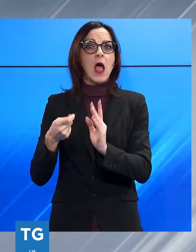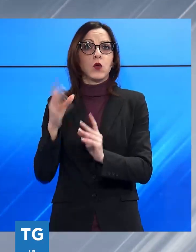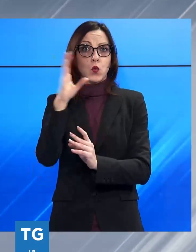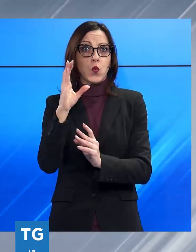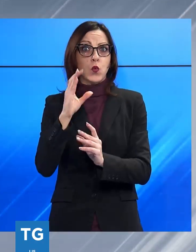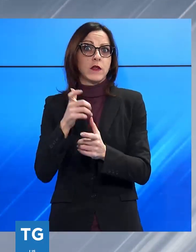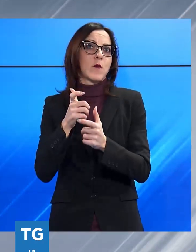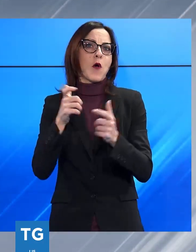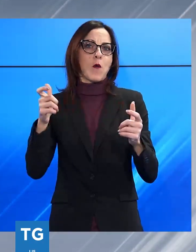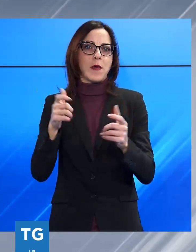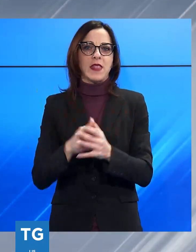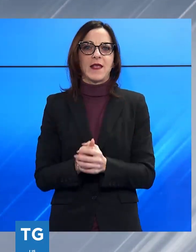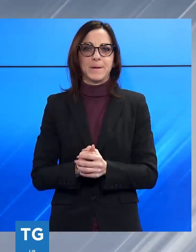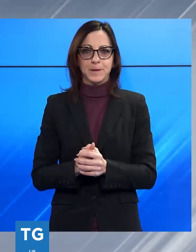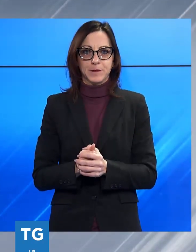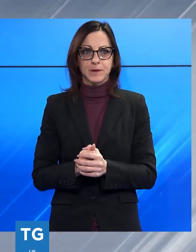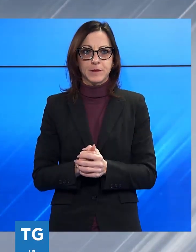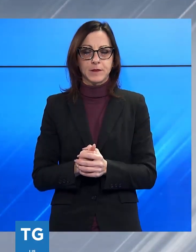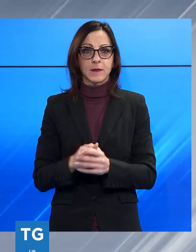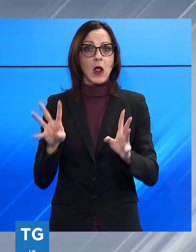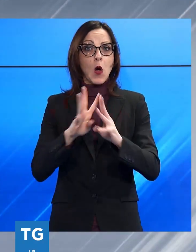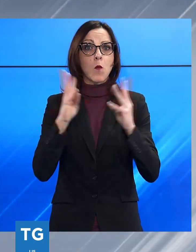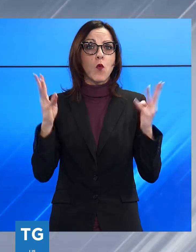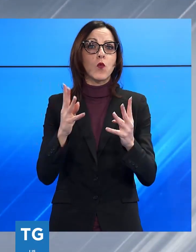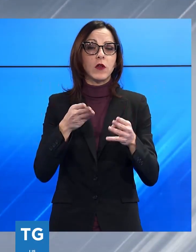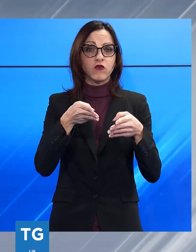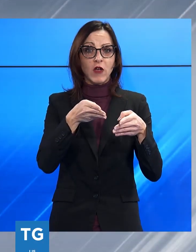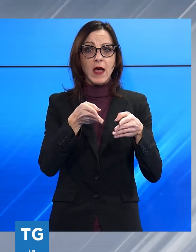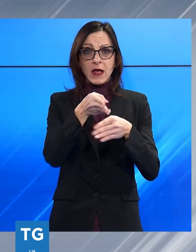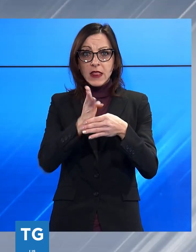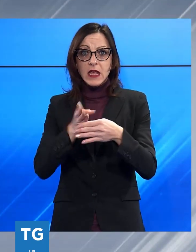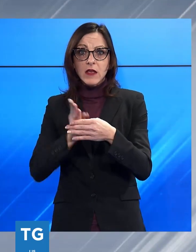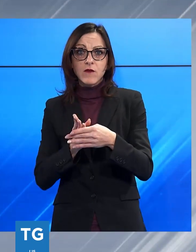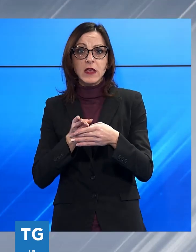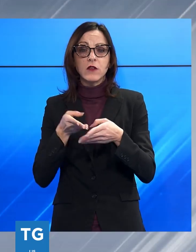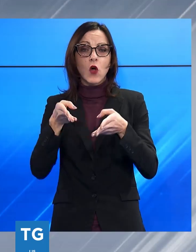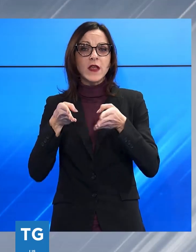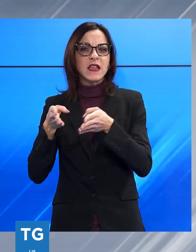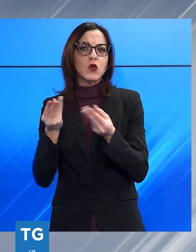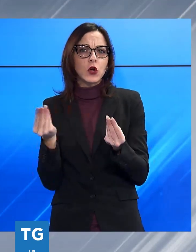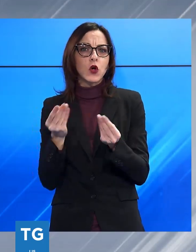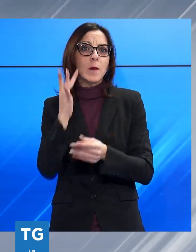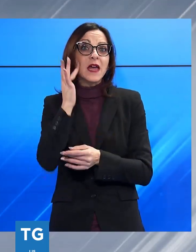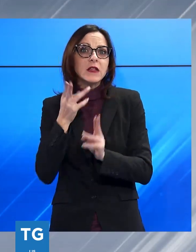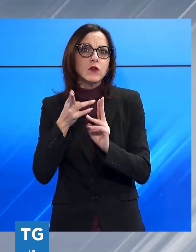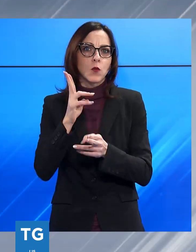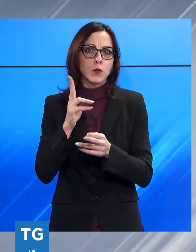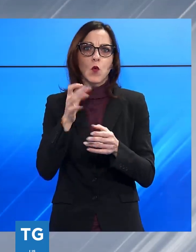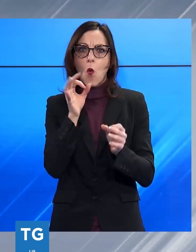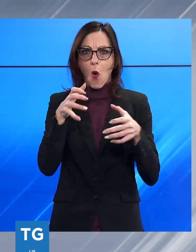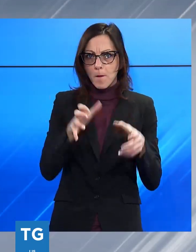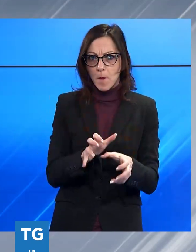il perimetro delle Mura è stato suddiviso per classi di rischio e come detto i tratti più critici saranno gli unici interessati